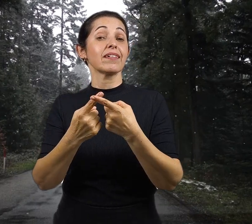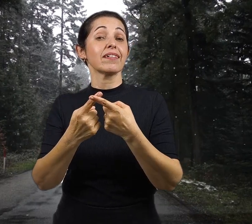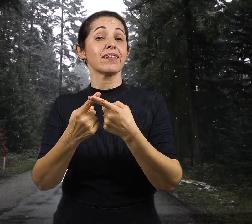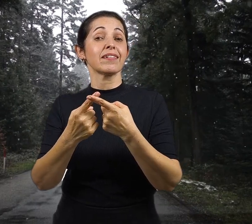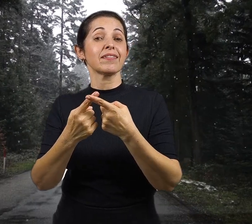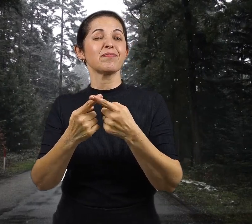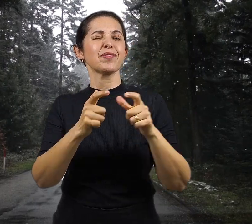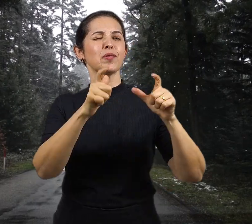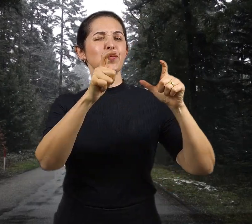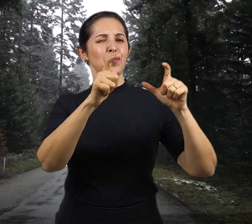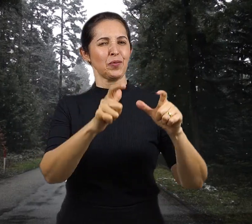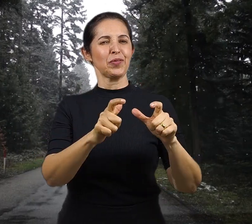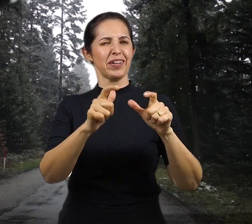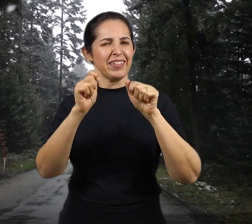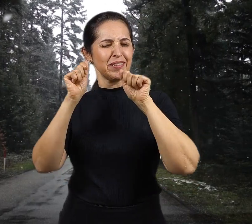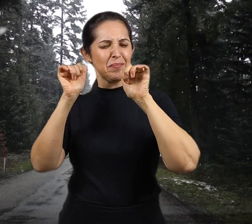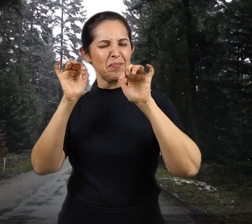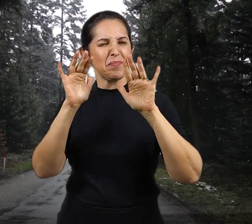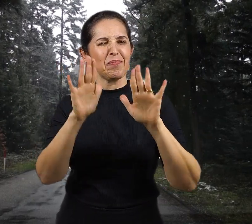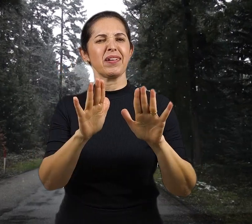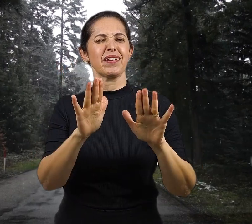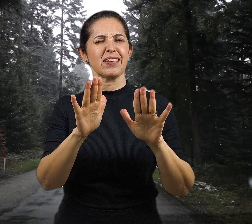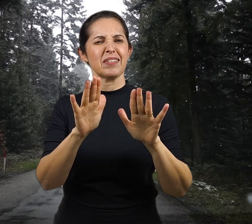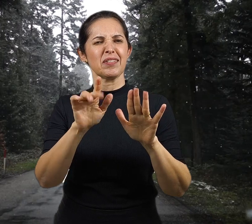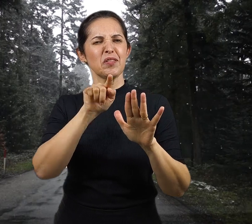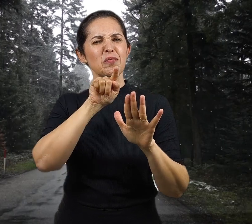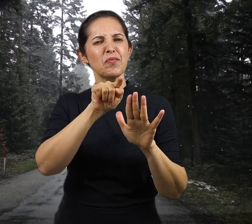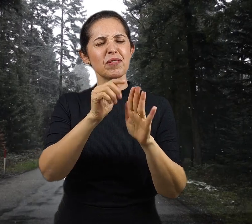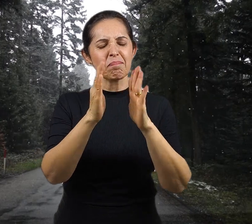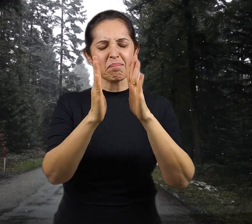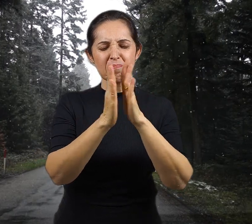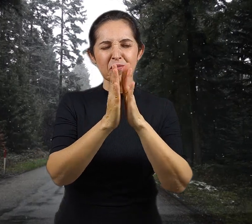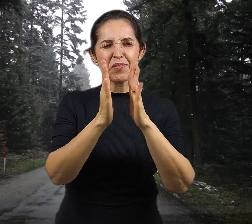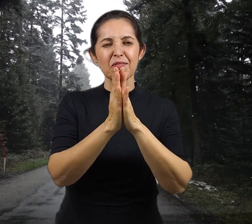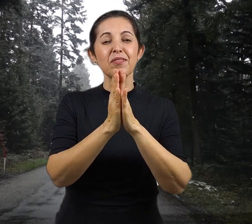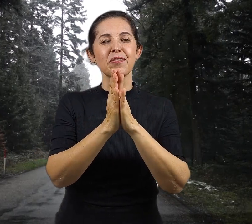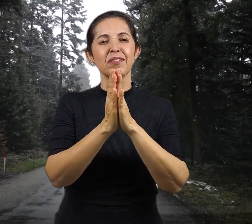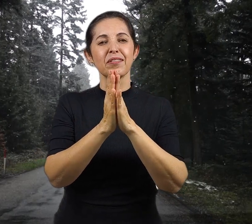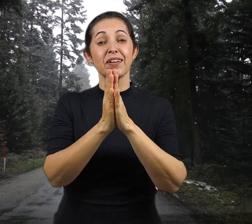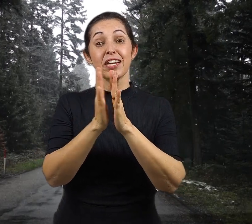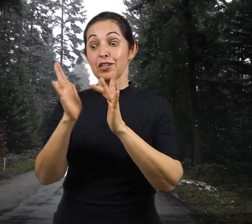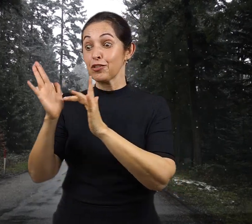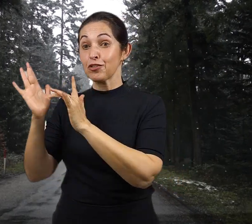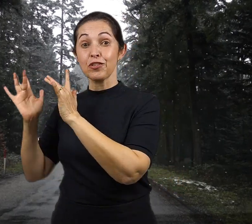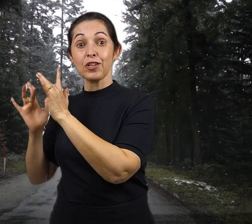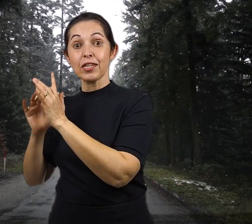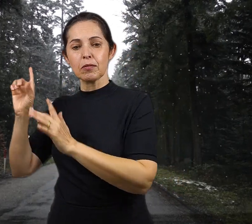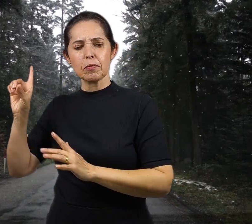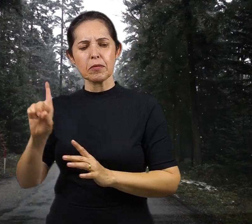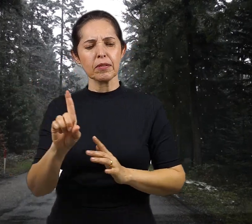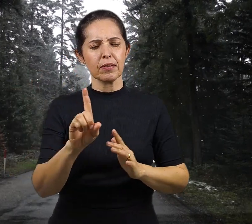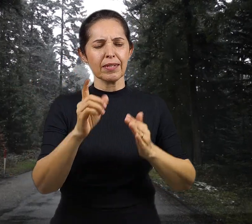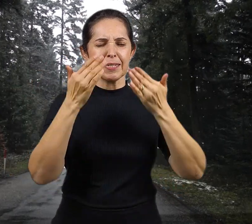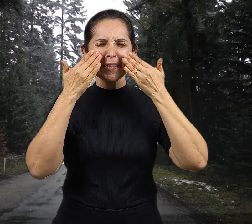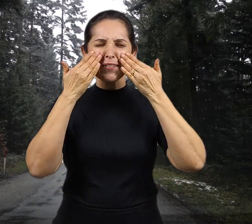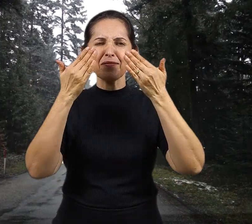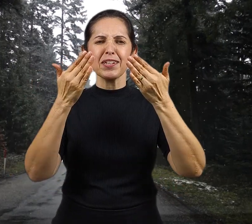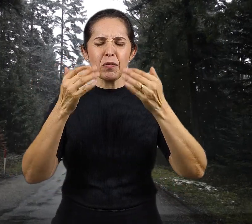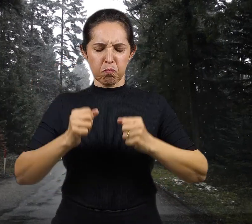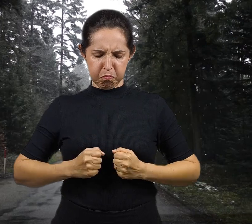da busca, é o lugar que Jesus se revelou, é o lugar que Jesus se transformou, é o lugar que ele buscou, o lugar que